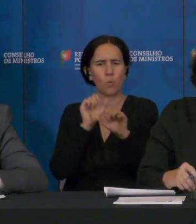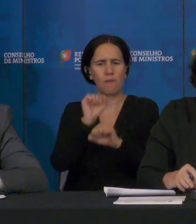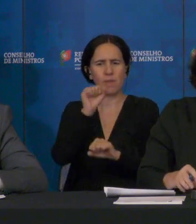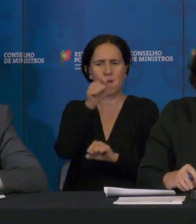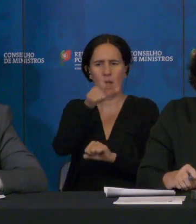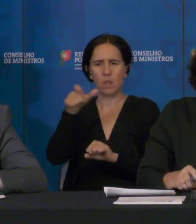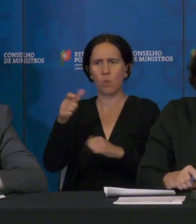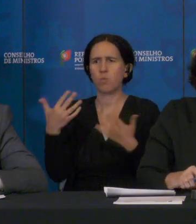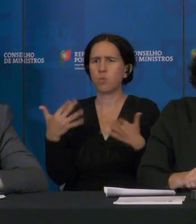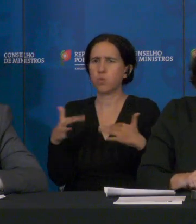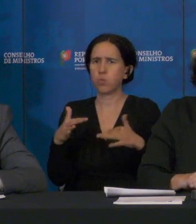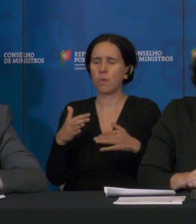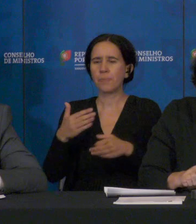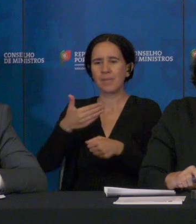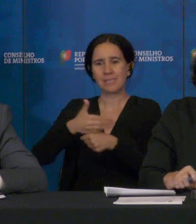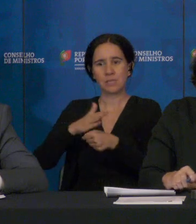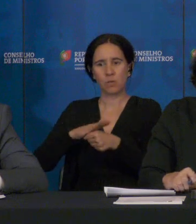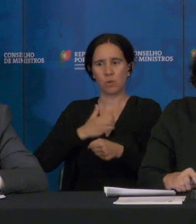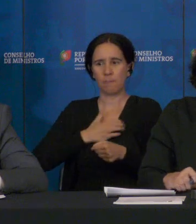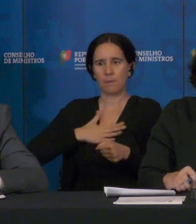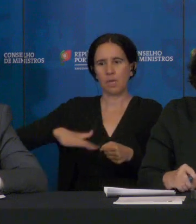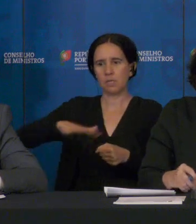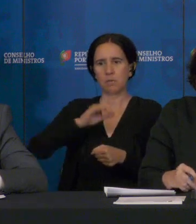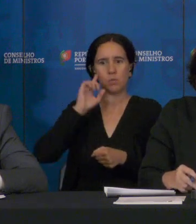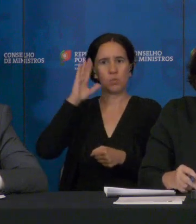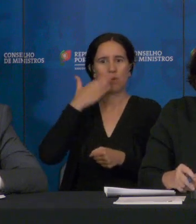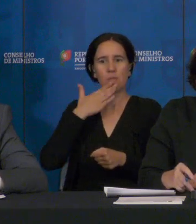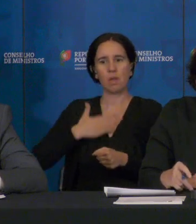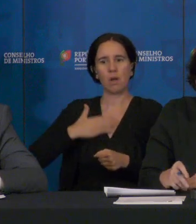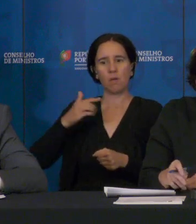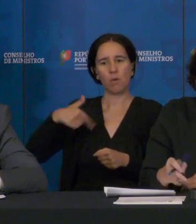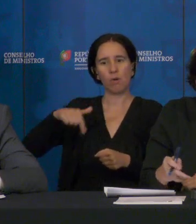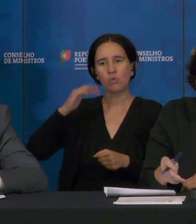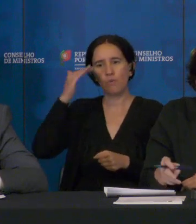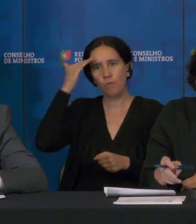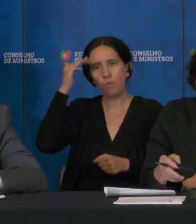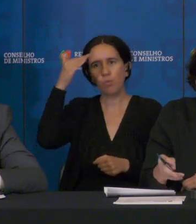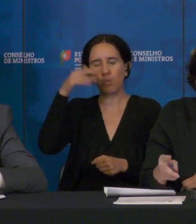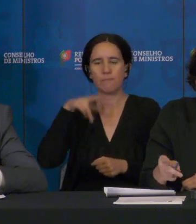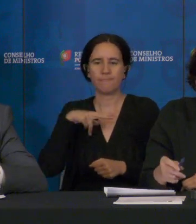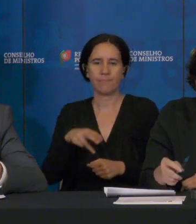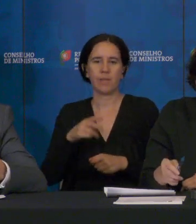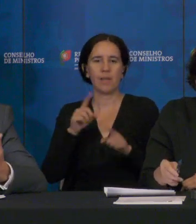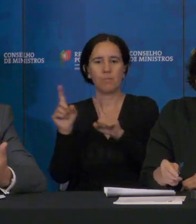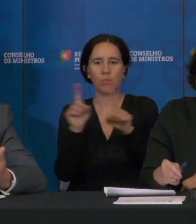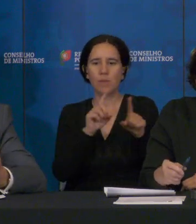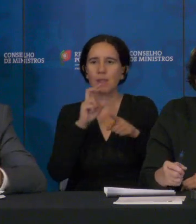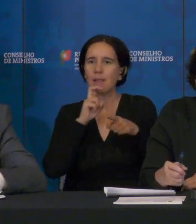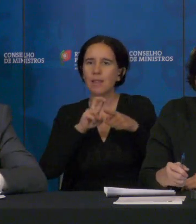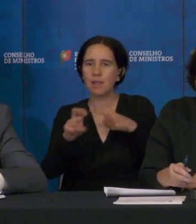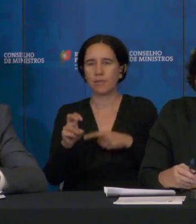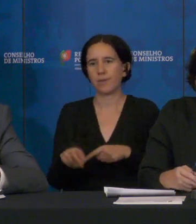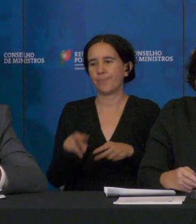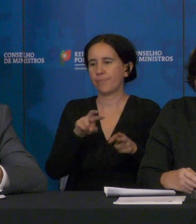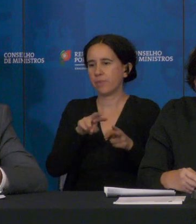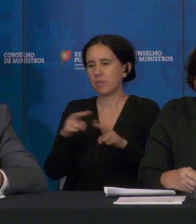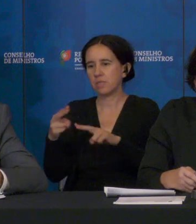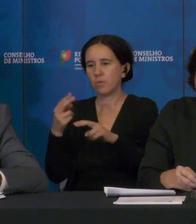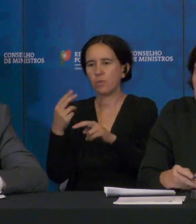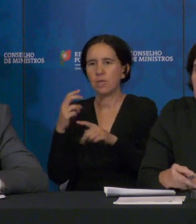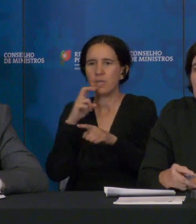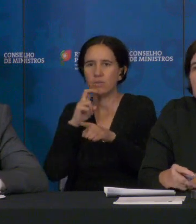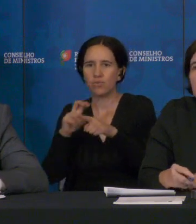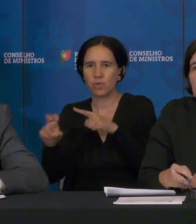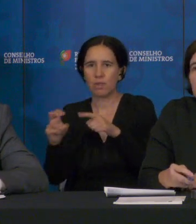em setores muito importantes para o nosso futuro coletivo, na mobilidade elétrica, na transição energética, nas